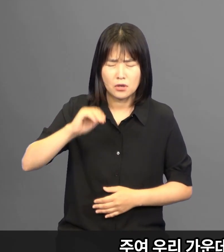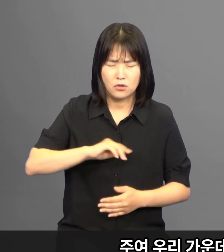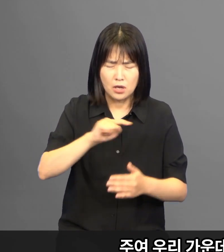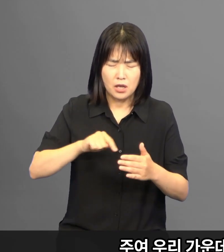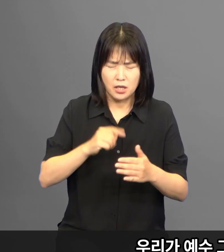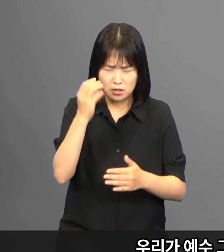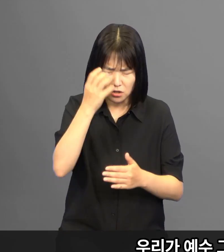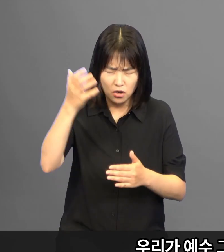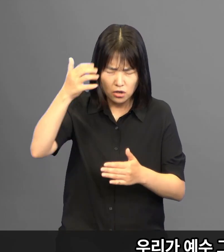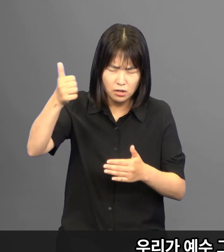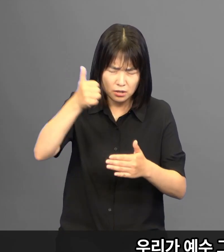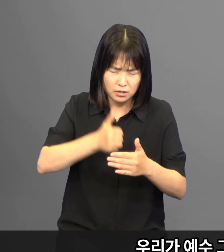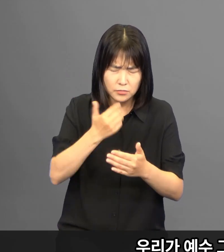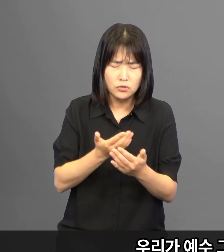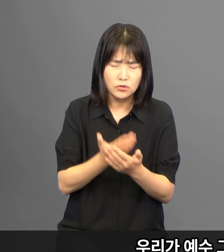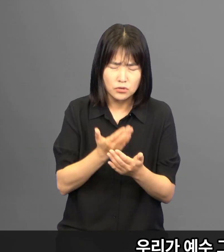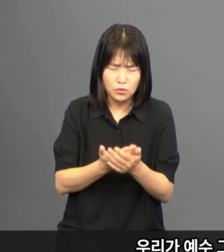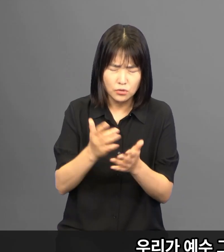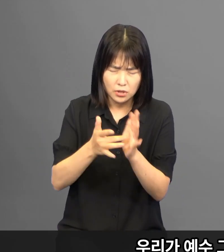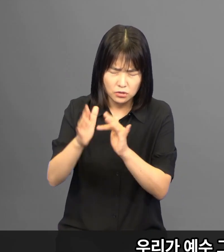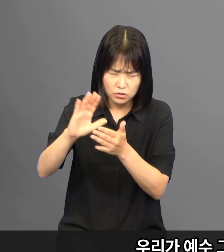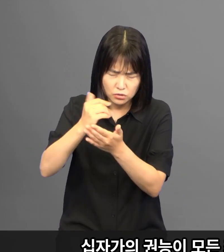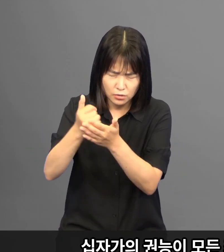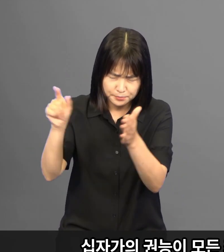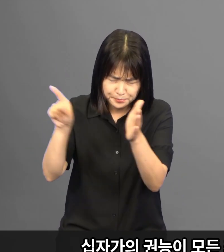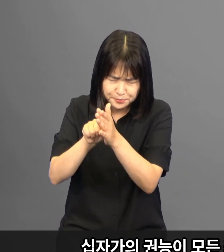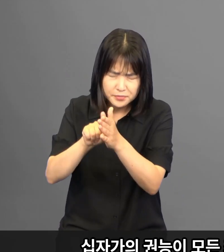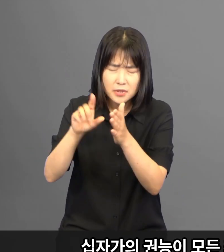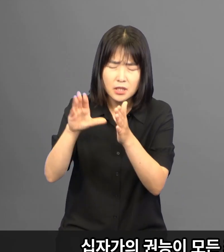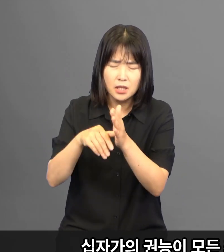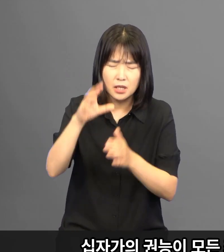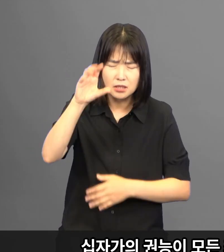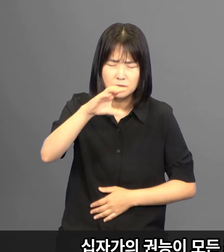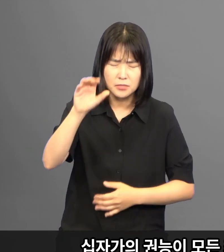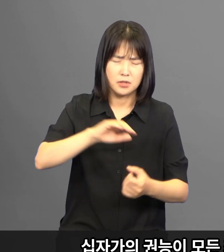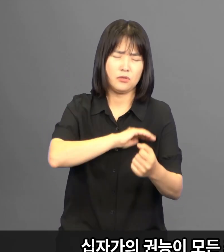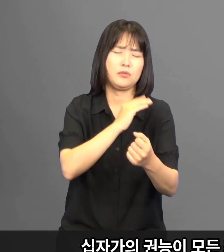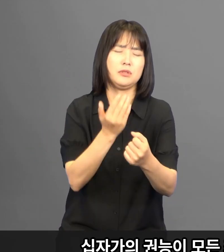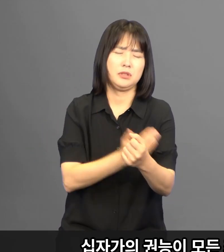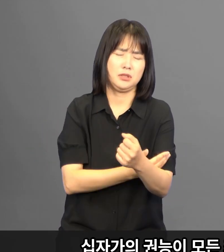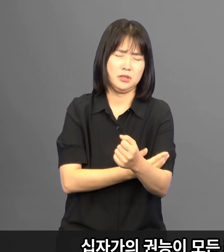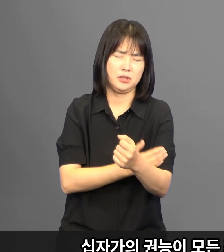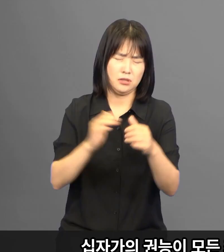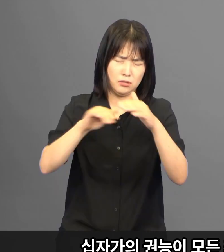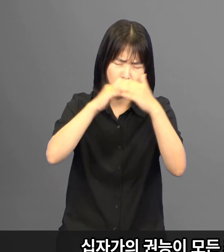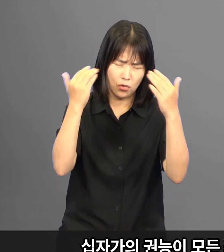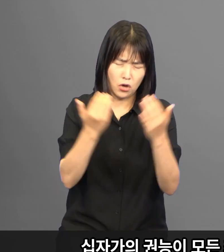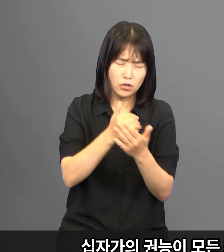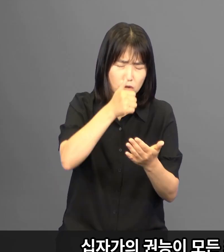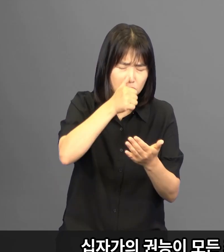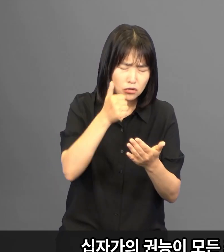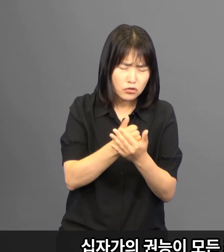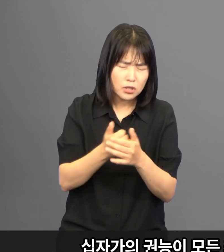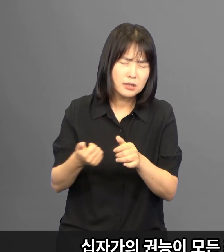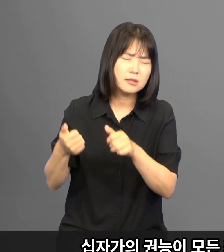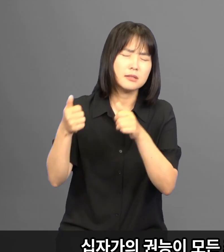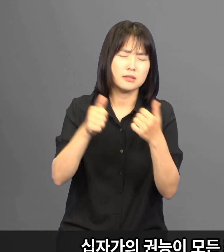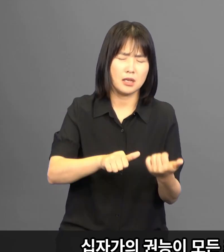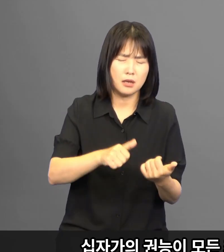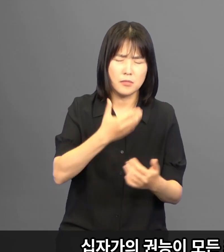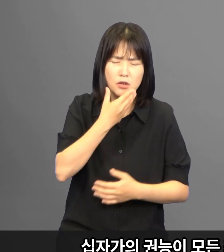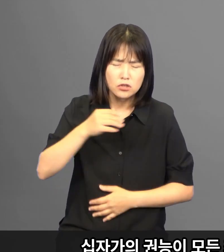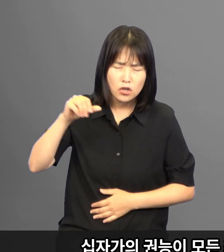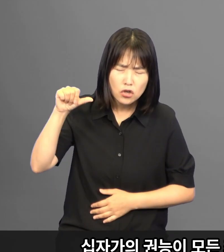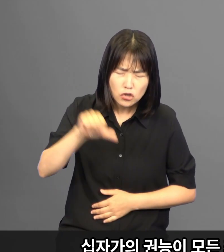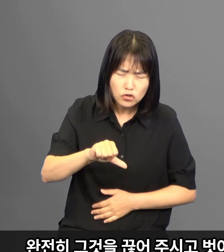임하여 주시고 우리가 예수 그리스도를 믿을 때에 십자가의 권능이 모든 죄와 사망과